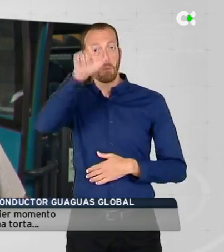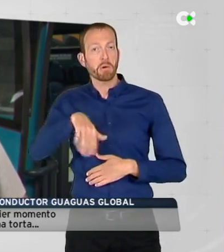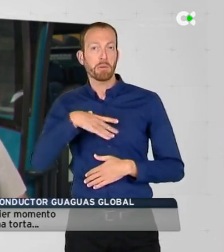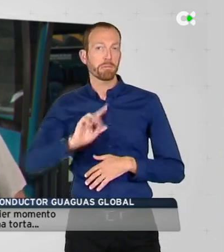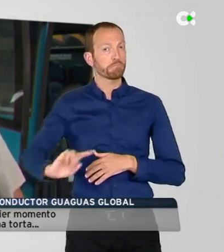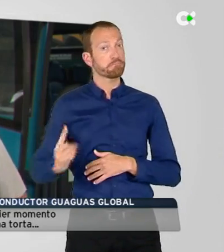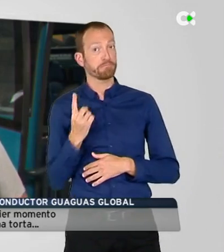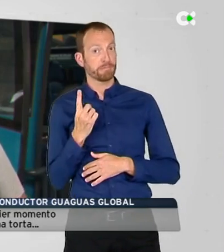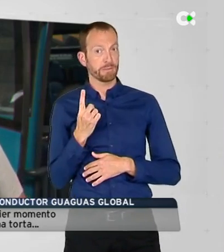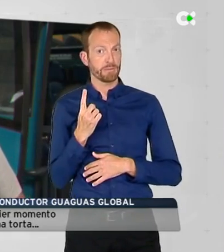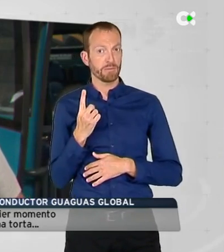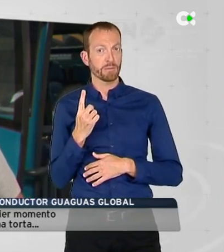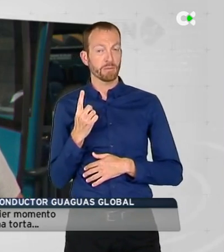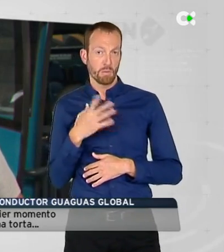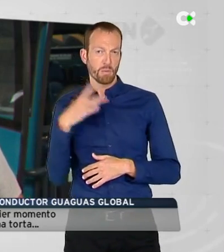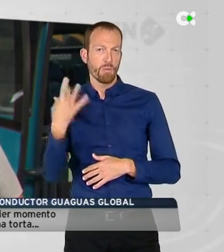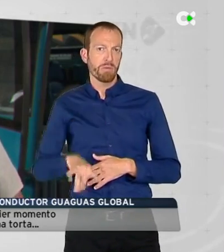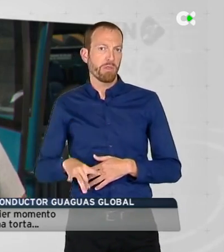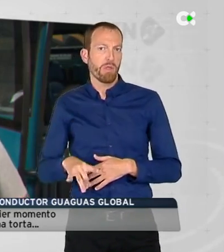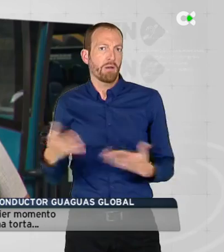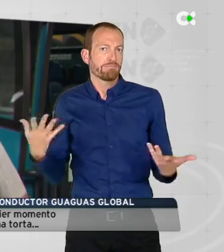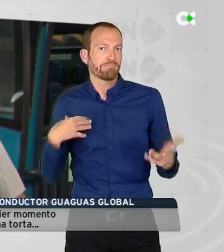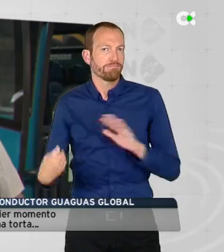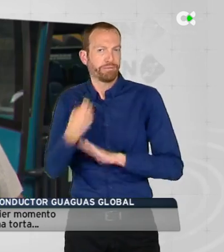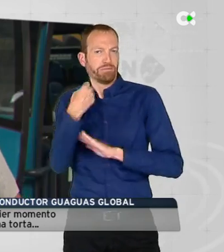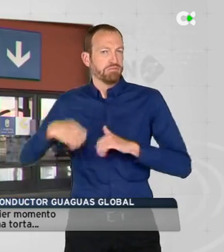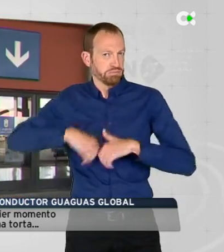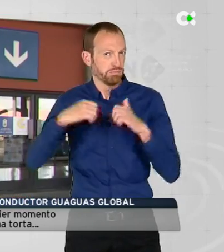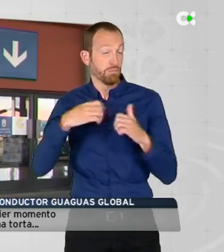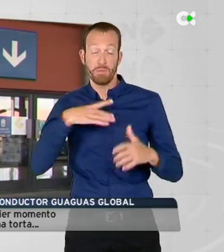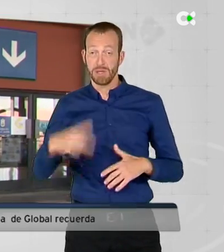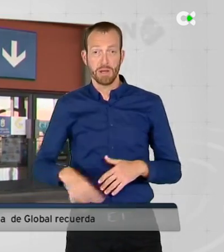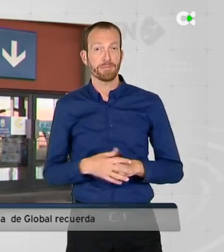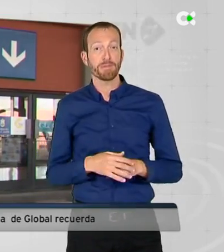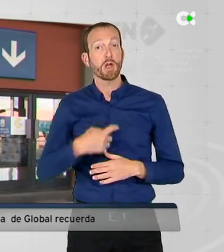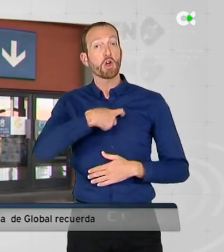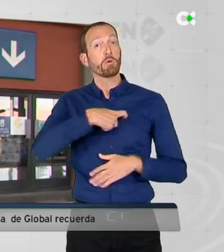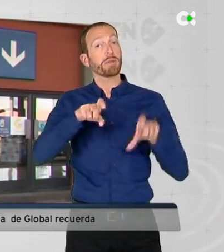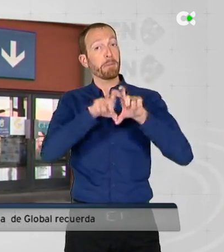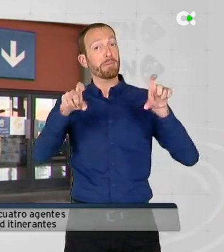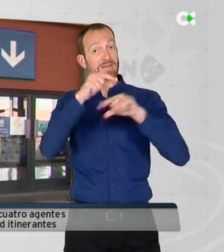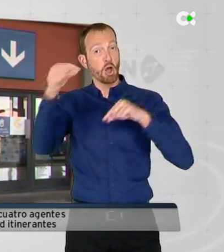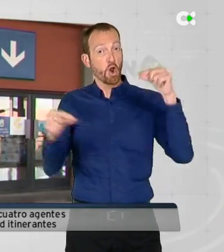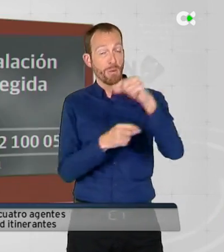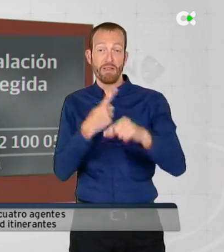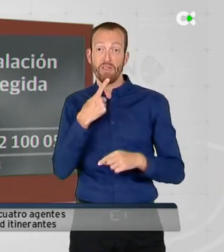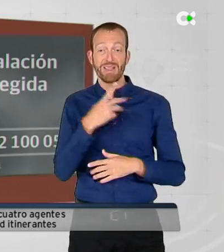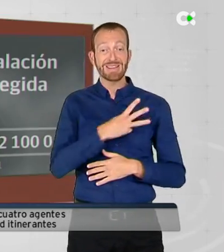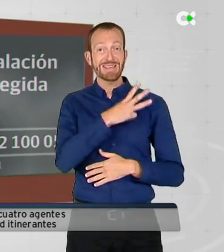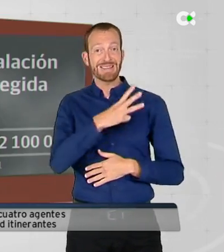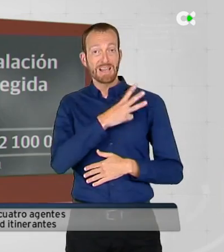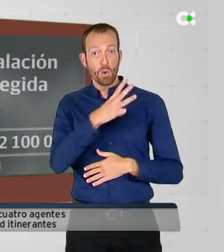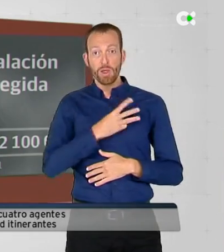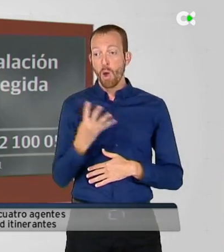en cualquier momento te da una torta. El comité de empresa de Global recuerda que solo hay cuatro agentes de